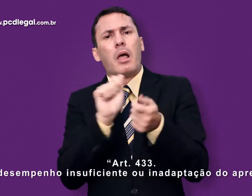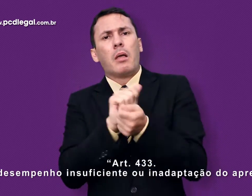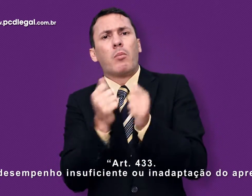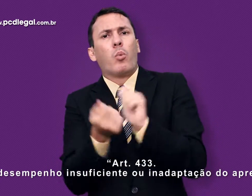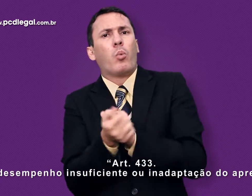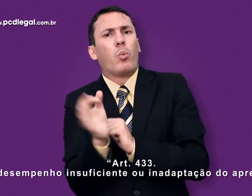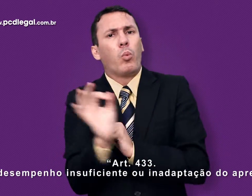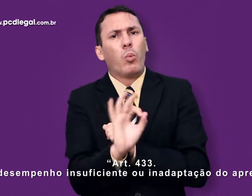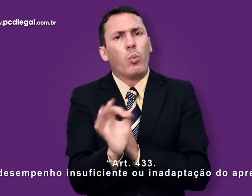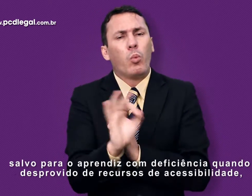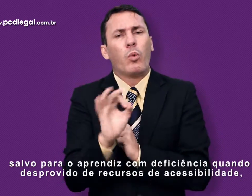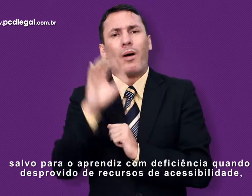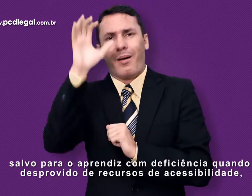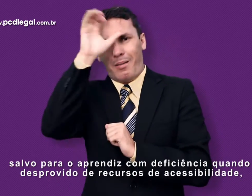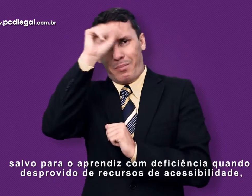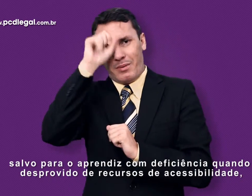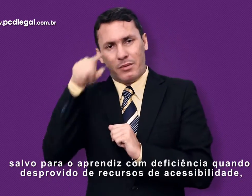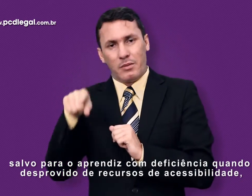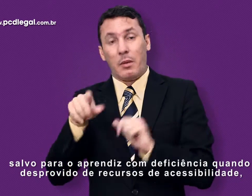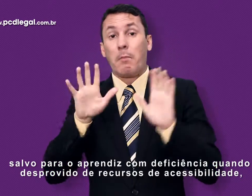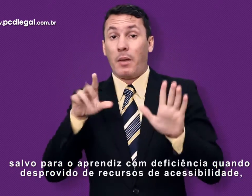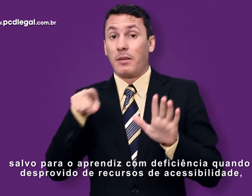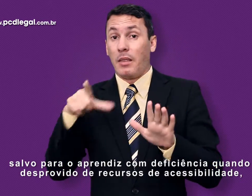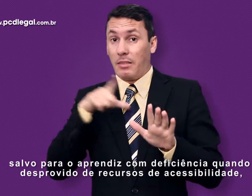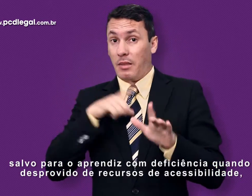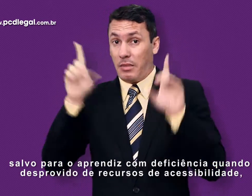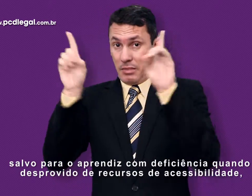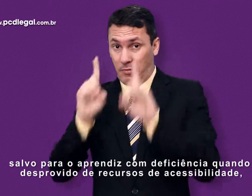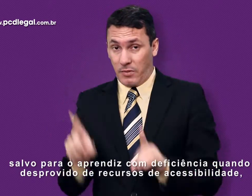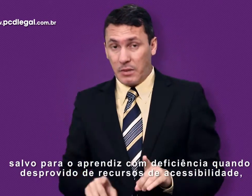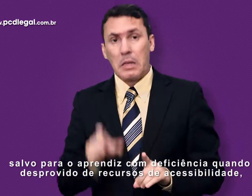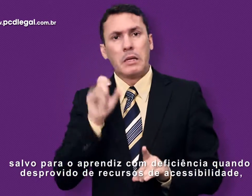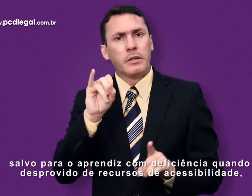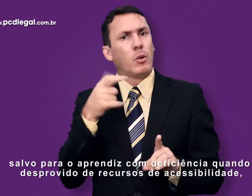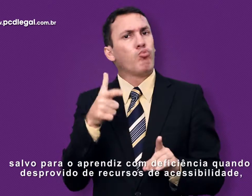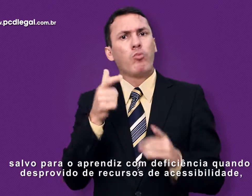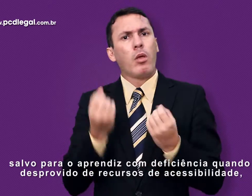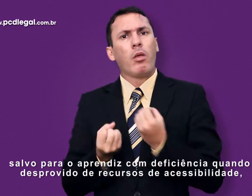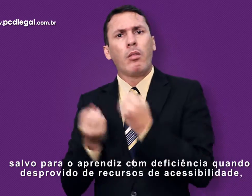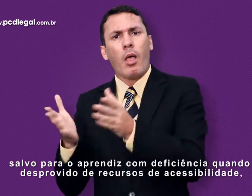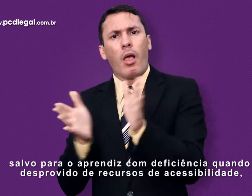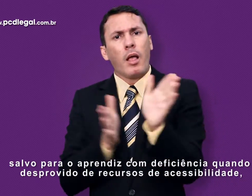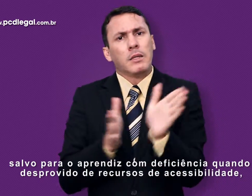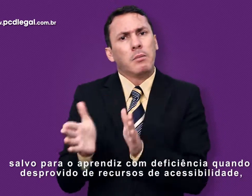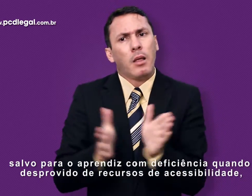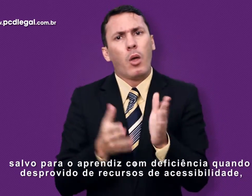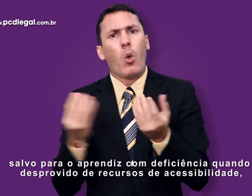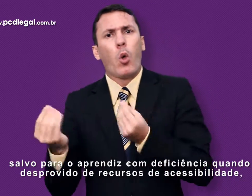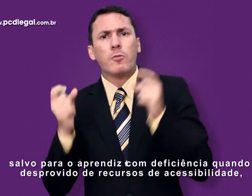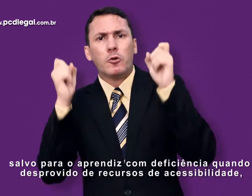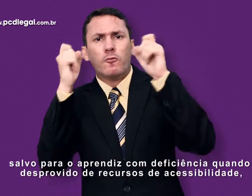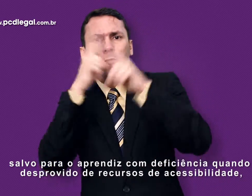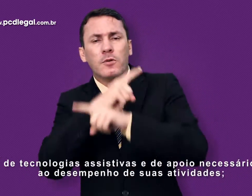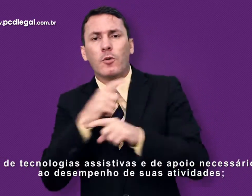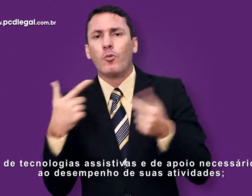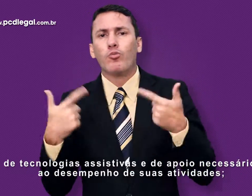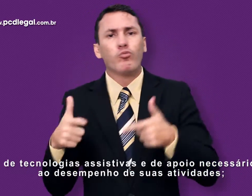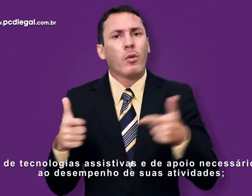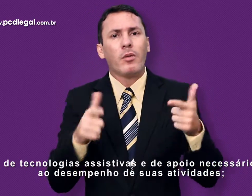inadaptação de aprendiz, salvo para o aprendiz com deficiência quando desprovido de recursos de acessibilidade, de